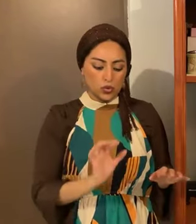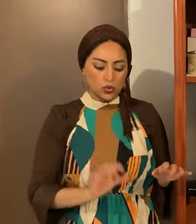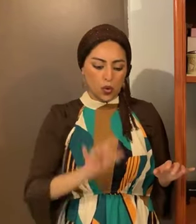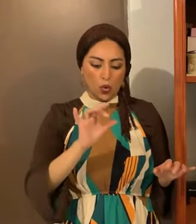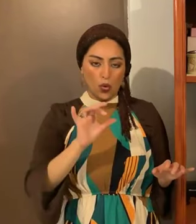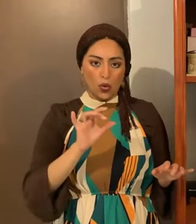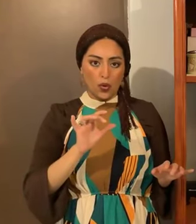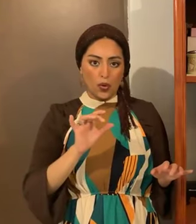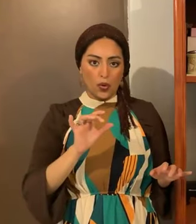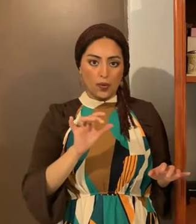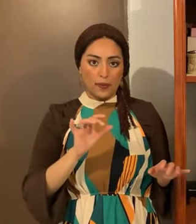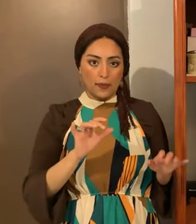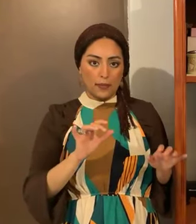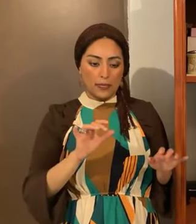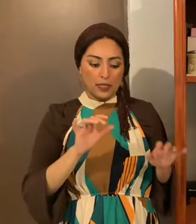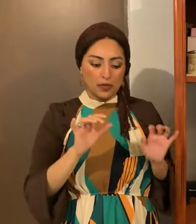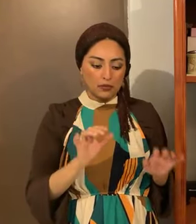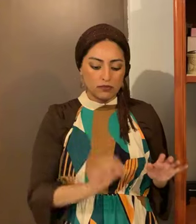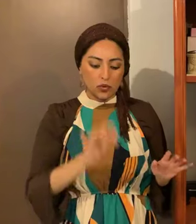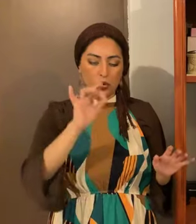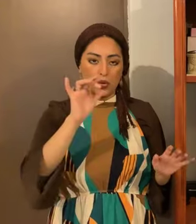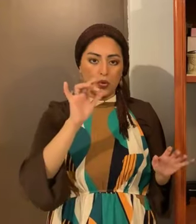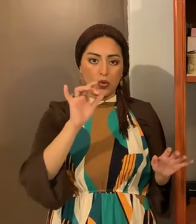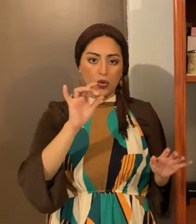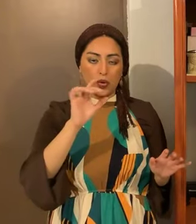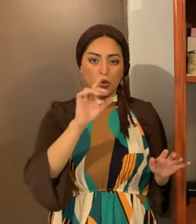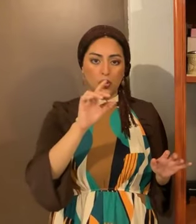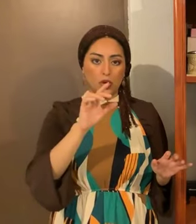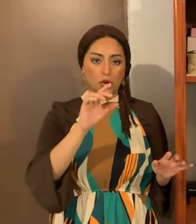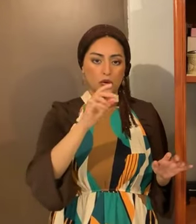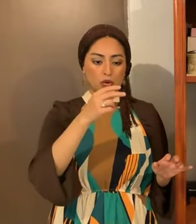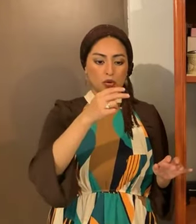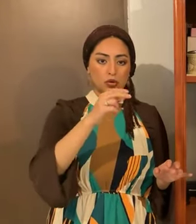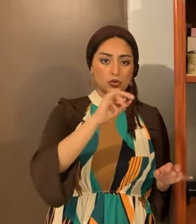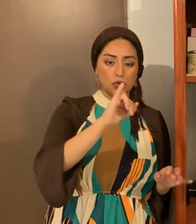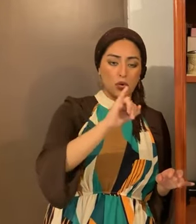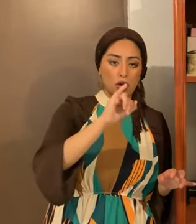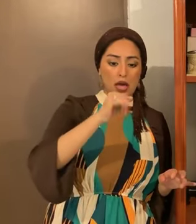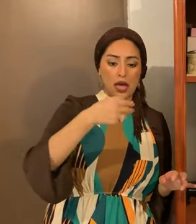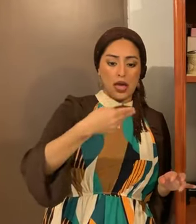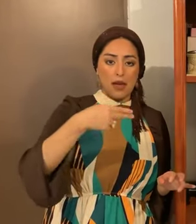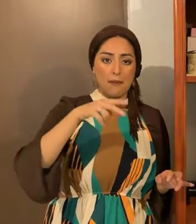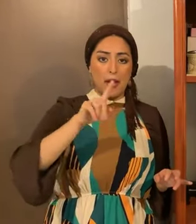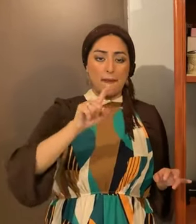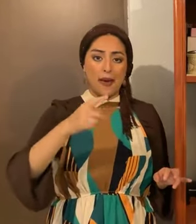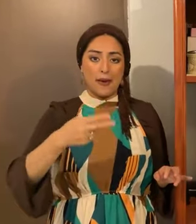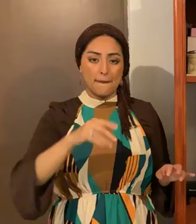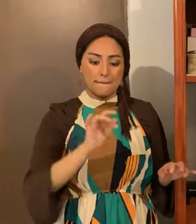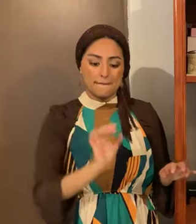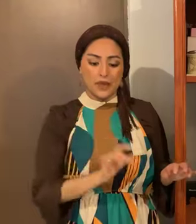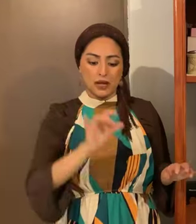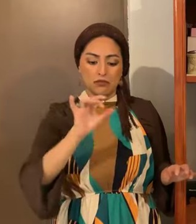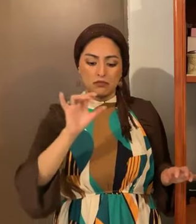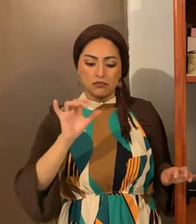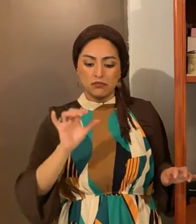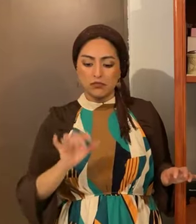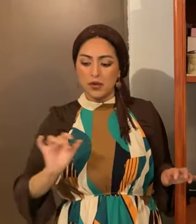haciendo una nota larga. Yod, Hei, Vav, Hei.